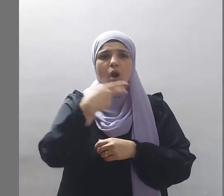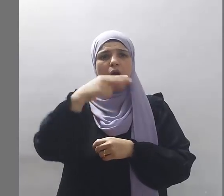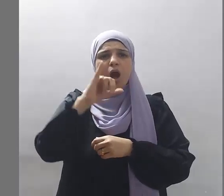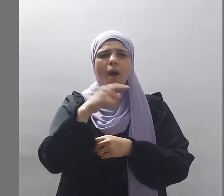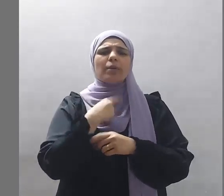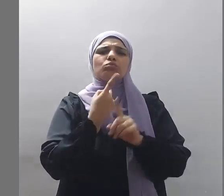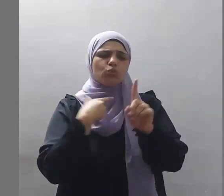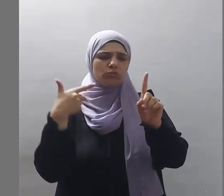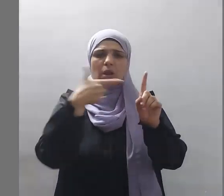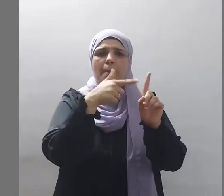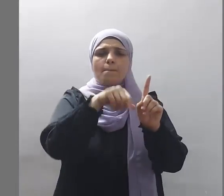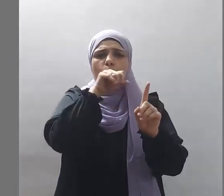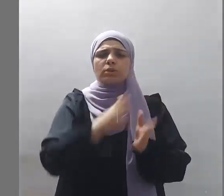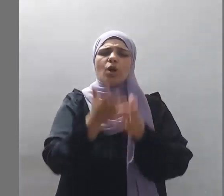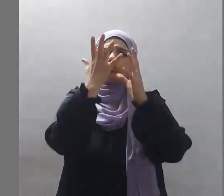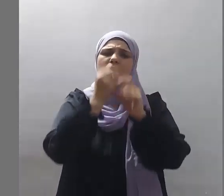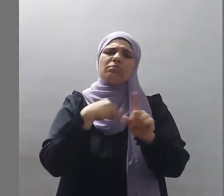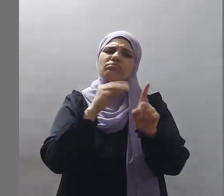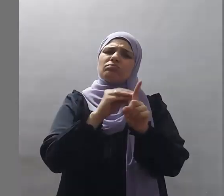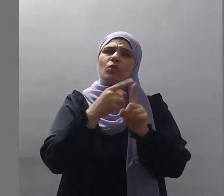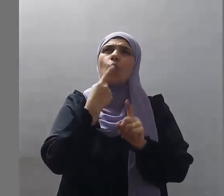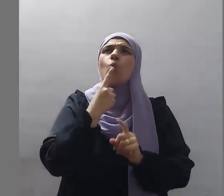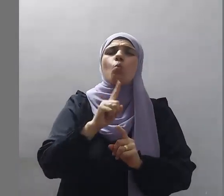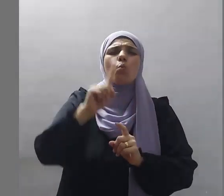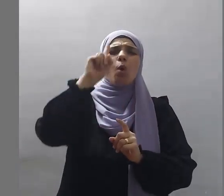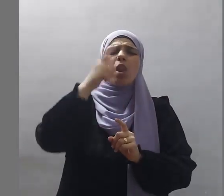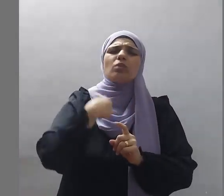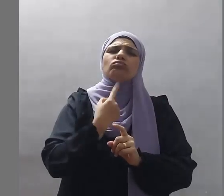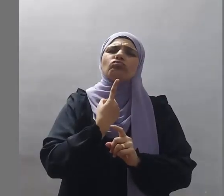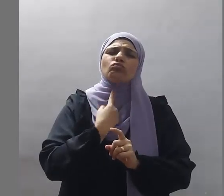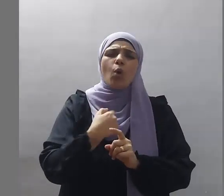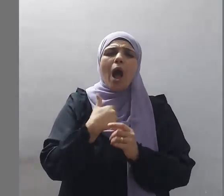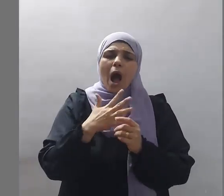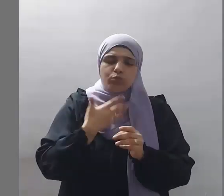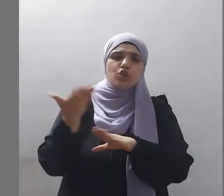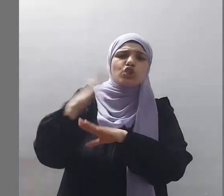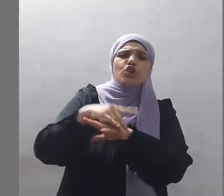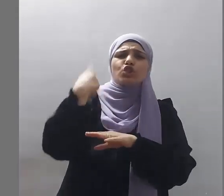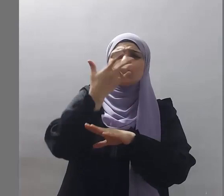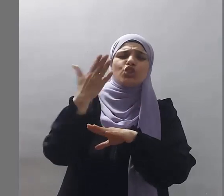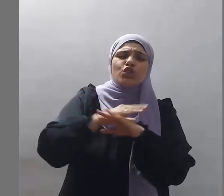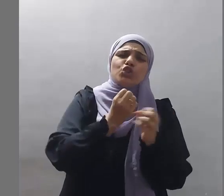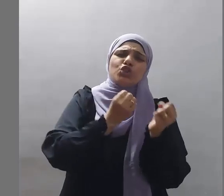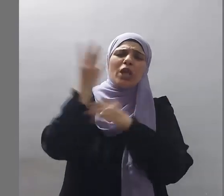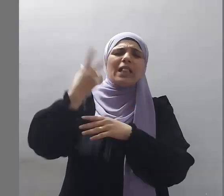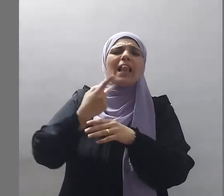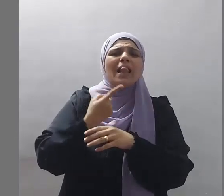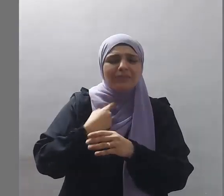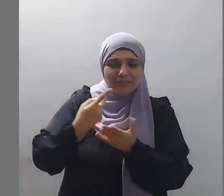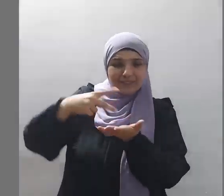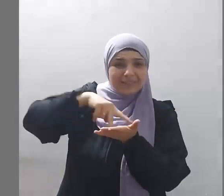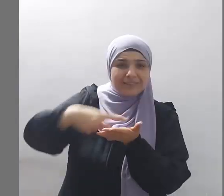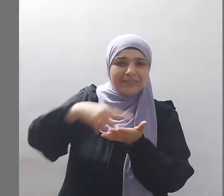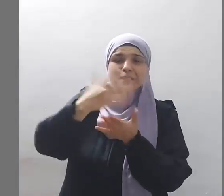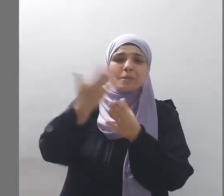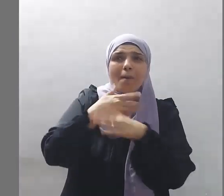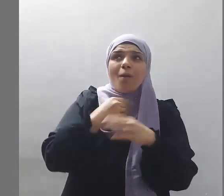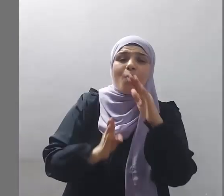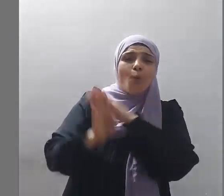الله عليه وسلم: والله إني لأرجو أن أستشهد فأطأ بعرجتي هذه في الجنة.